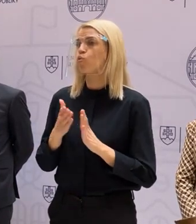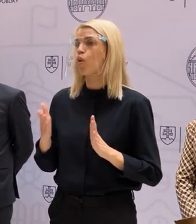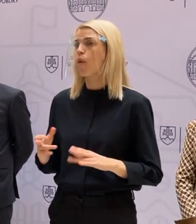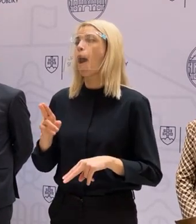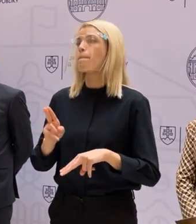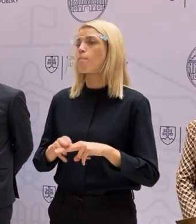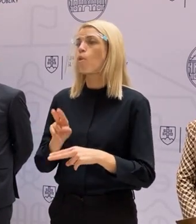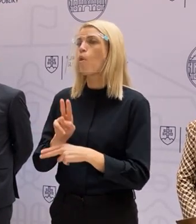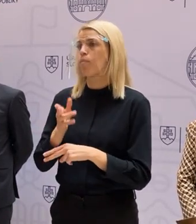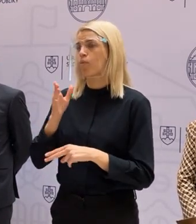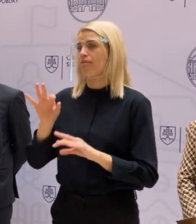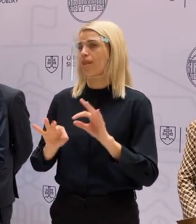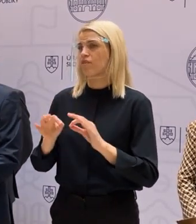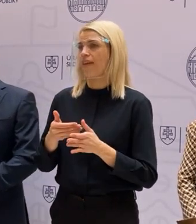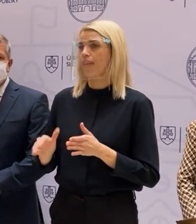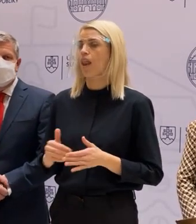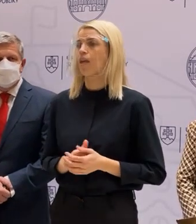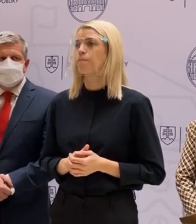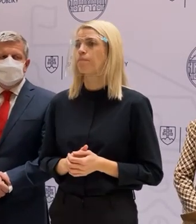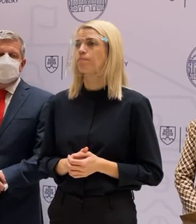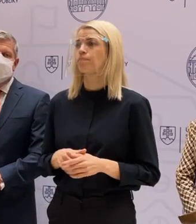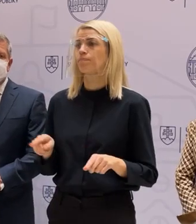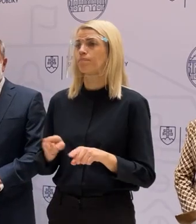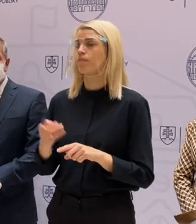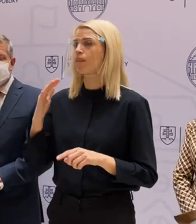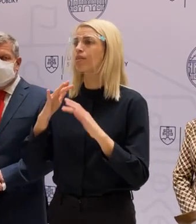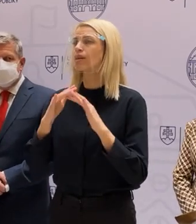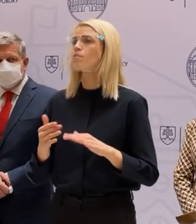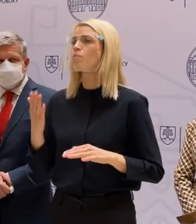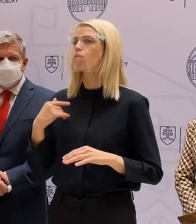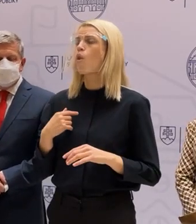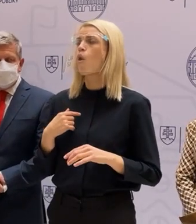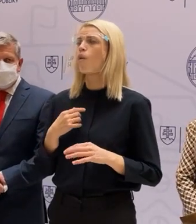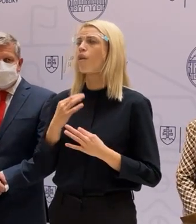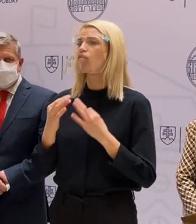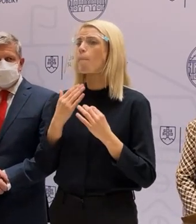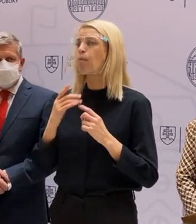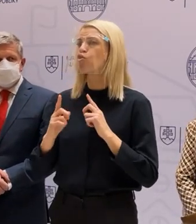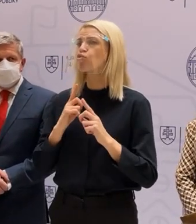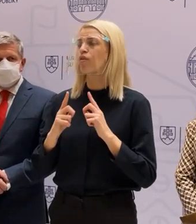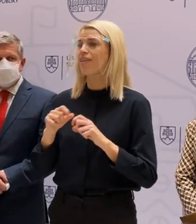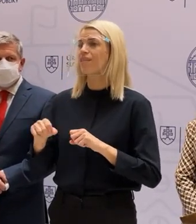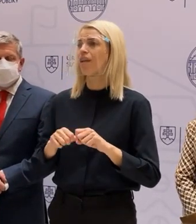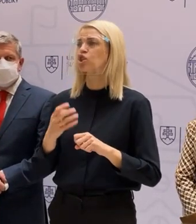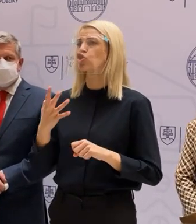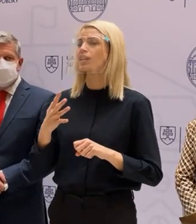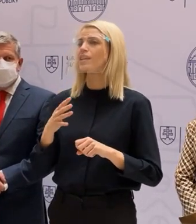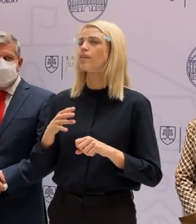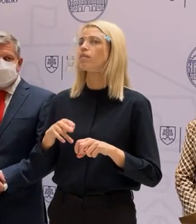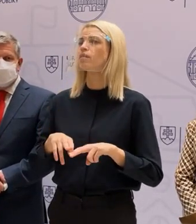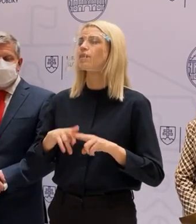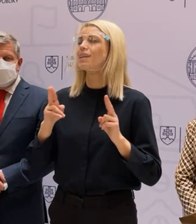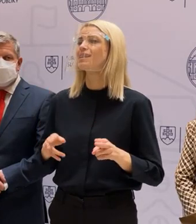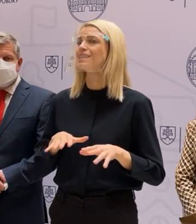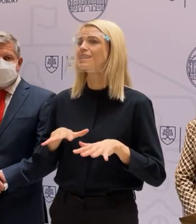budeme opatrenia nastavovať ďalej. Vy ste ešte v decembri informovali po rokovaní vlády ohľadom 4 zariadení, ktoré by sa na